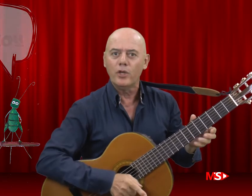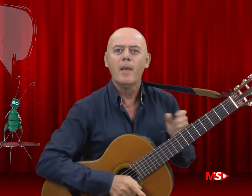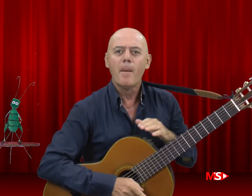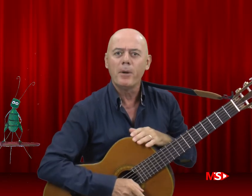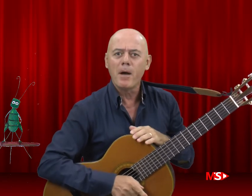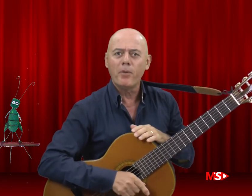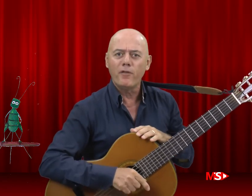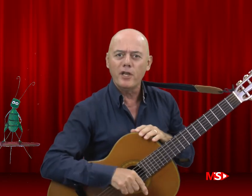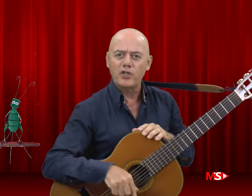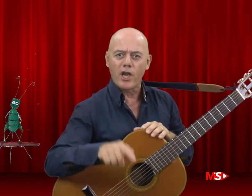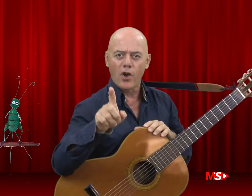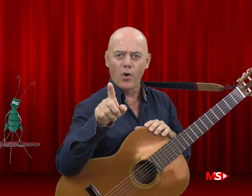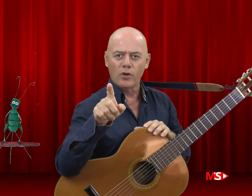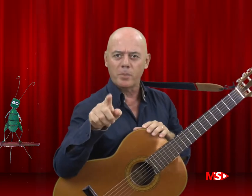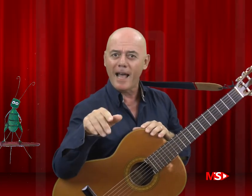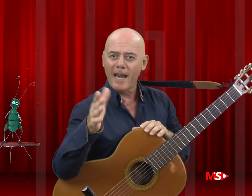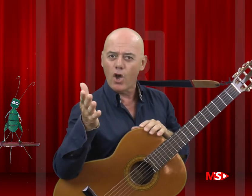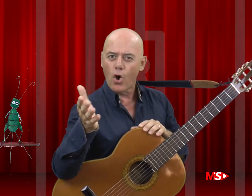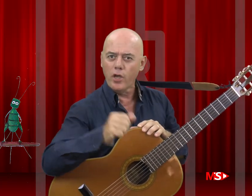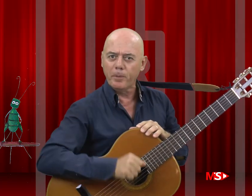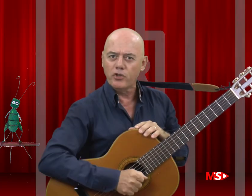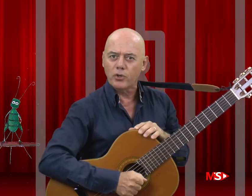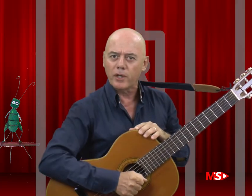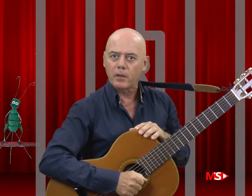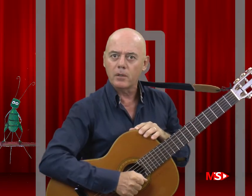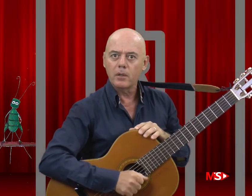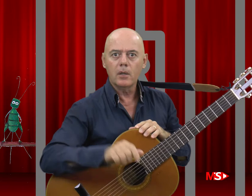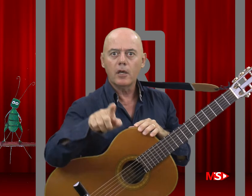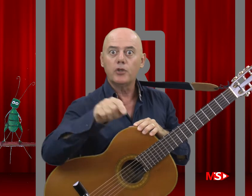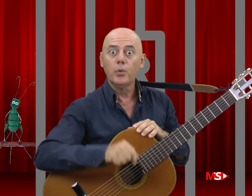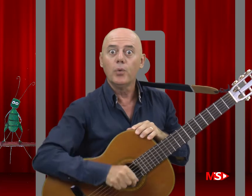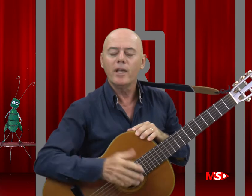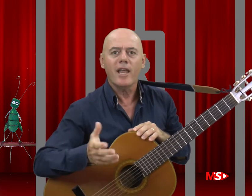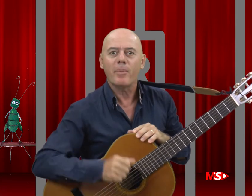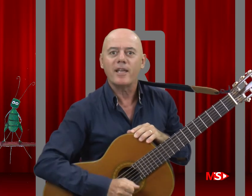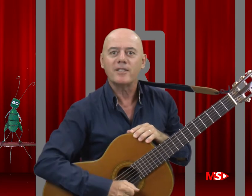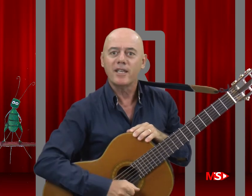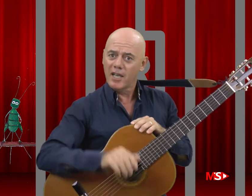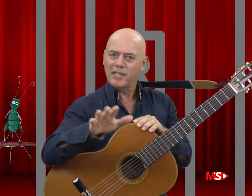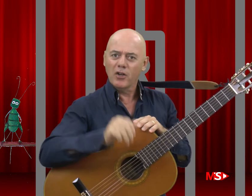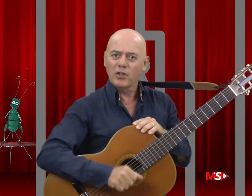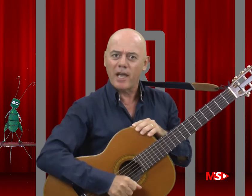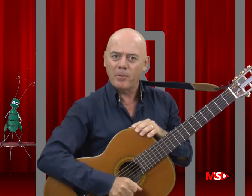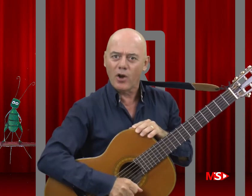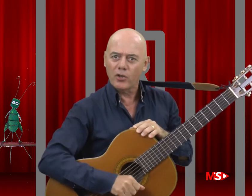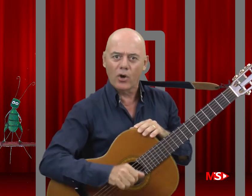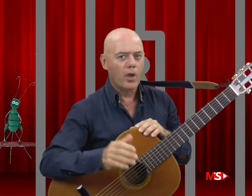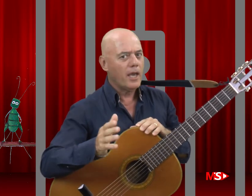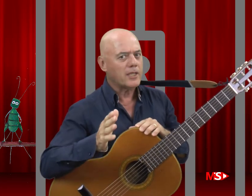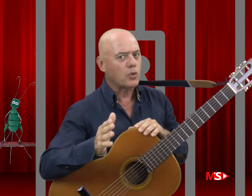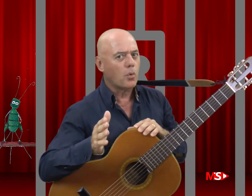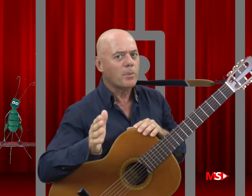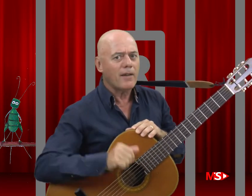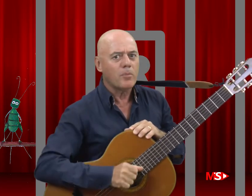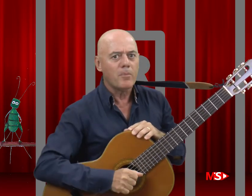di lui, prima o poi finisce o all'ospedale o in prigione. E tu che ne pensi? Secondo te Pinocchio